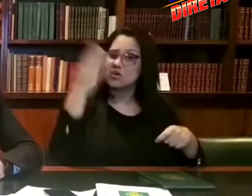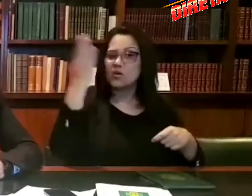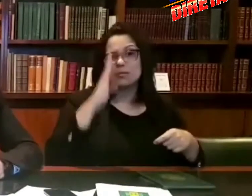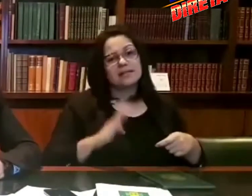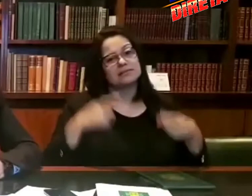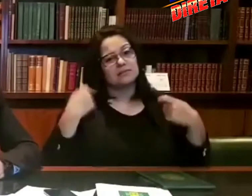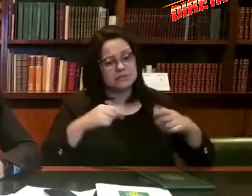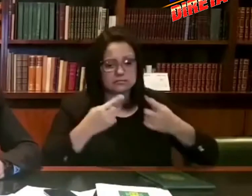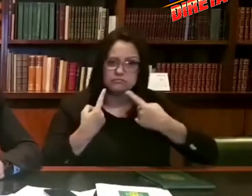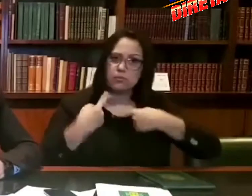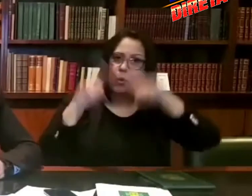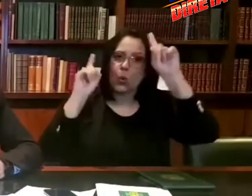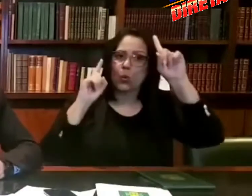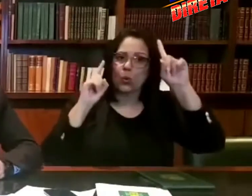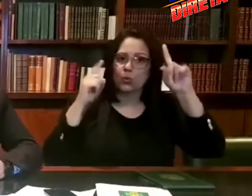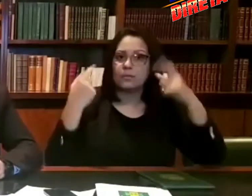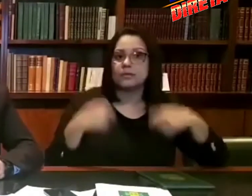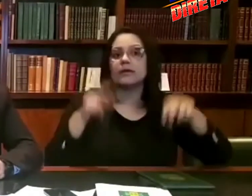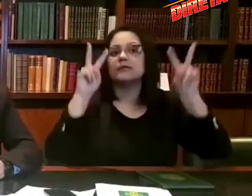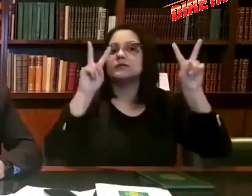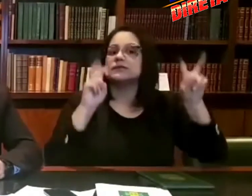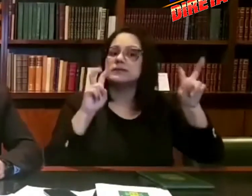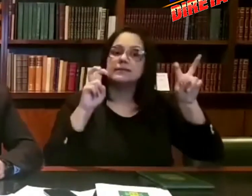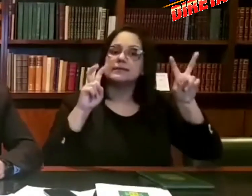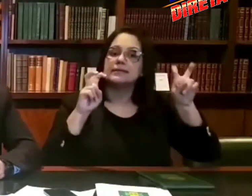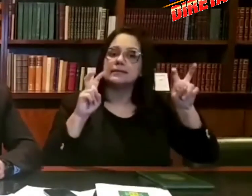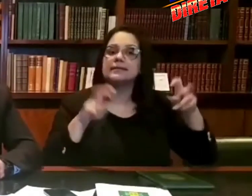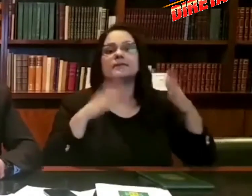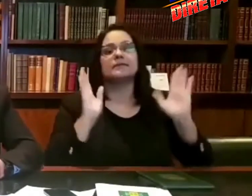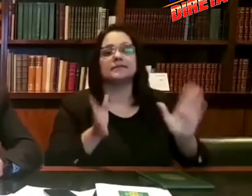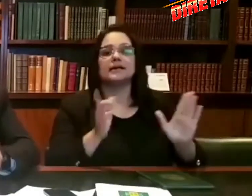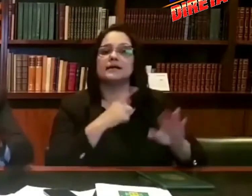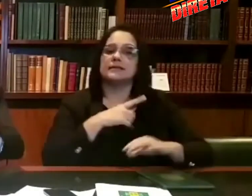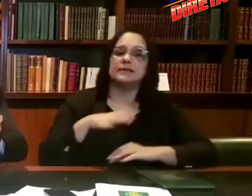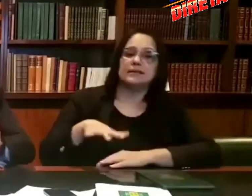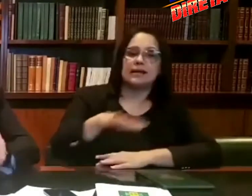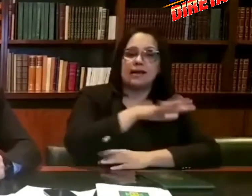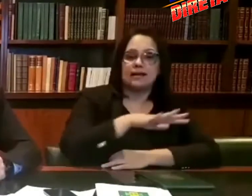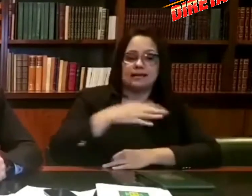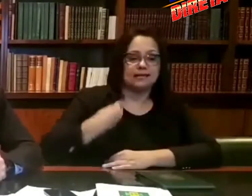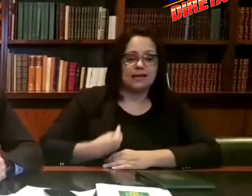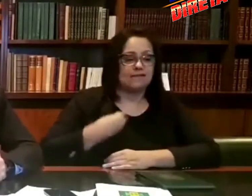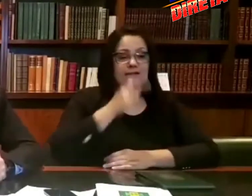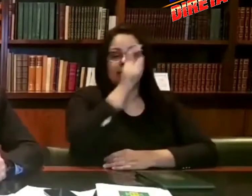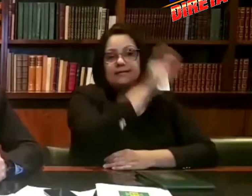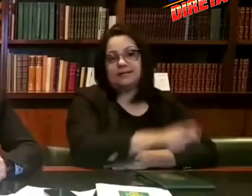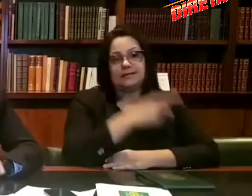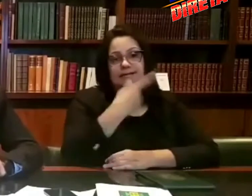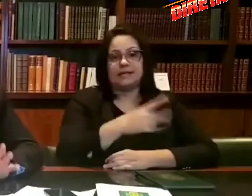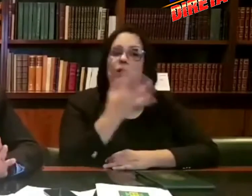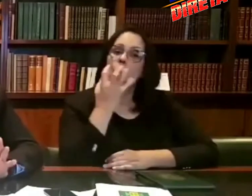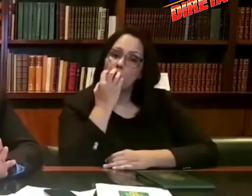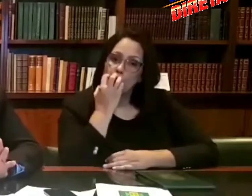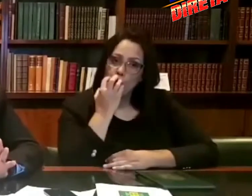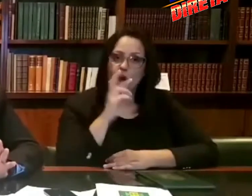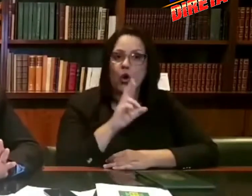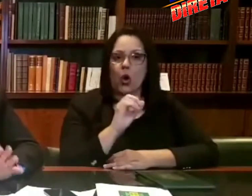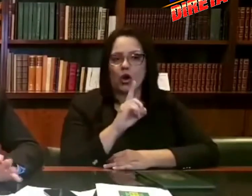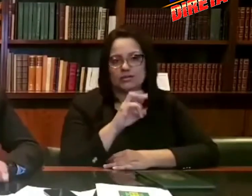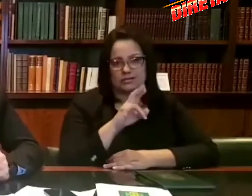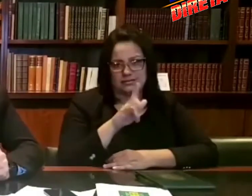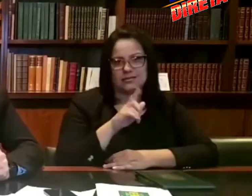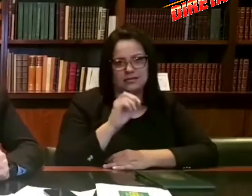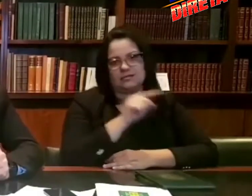sair da situação que se encontra. É uma pauta que já faz parte aí da vida do Rodrigo Maia, ok? Nos acertamos